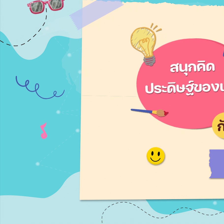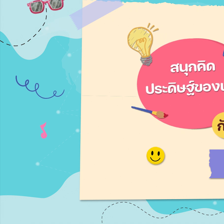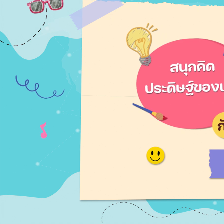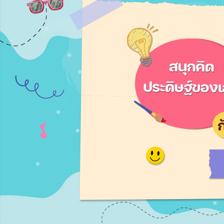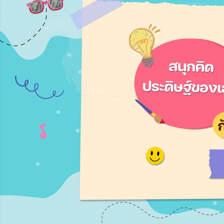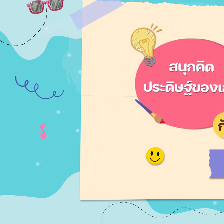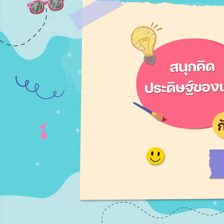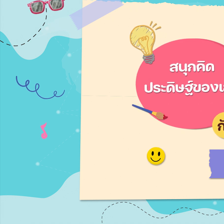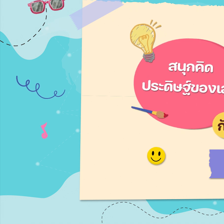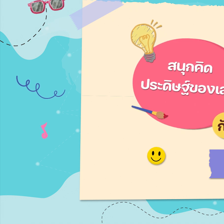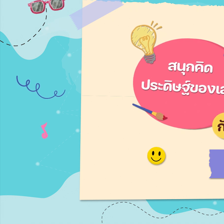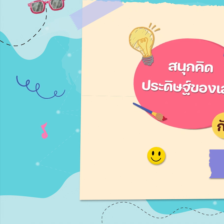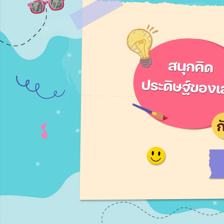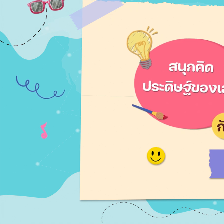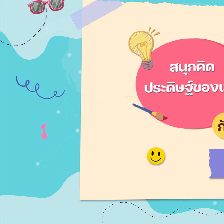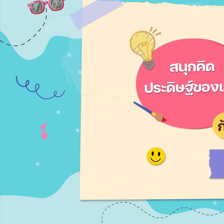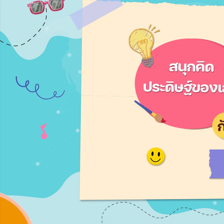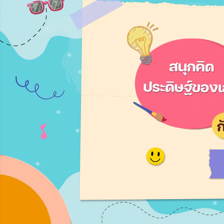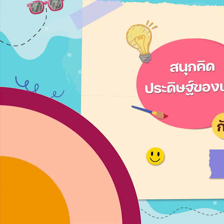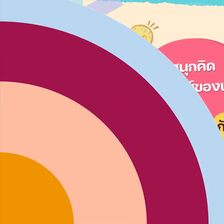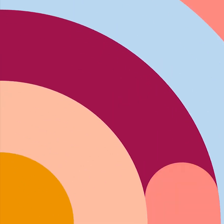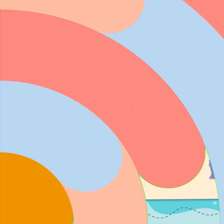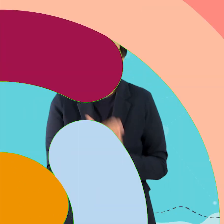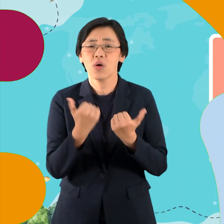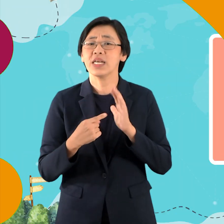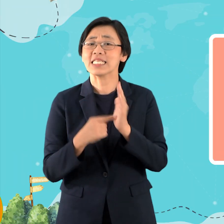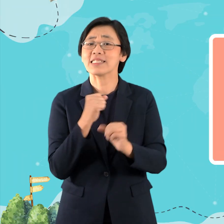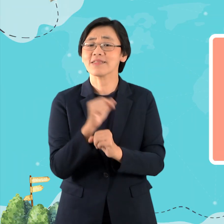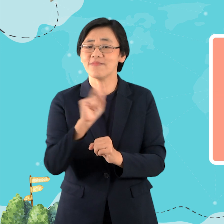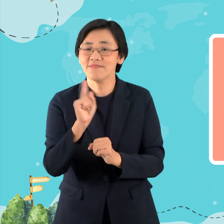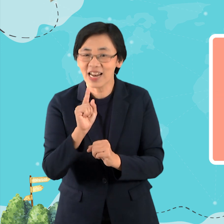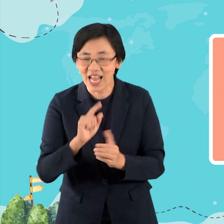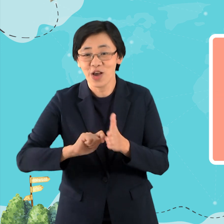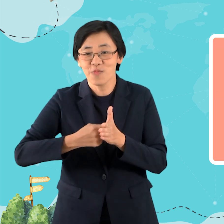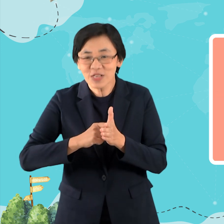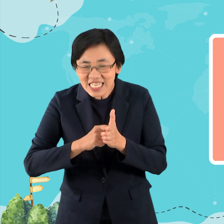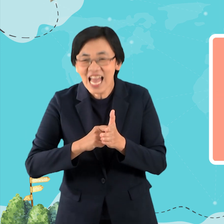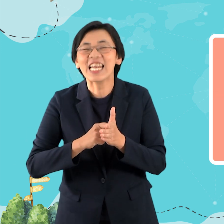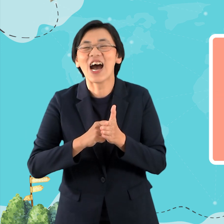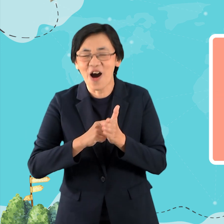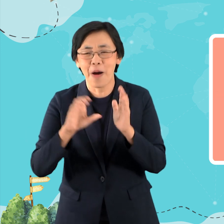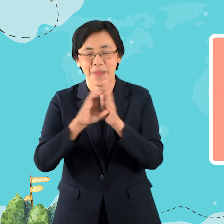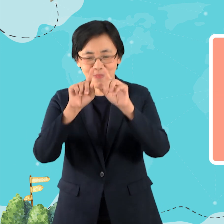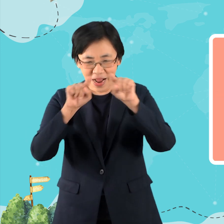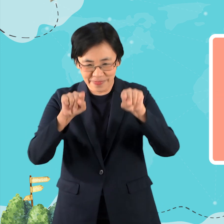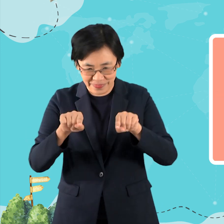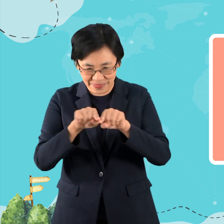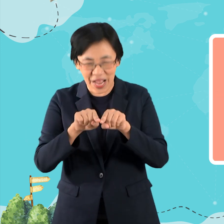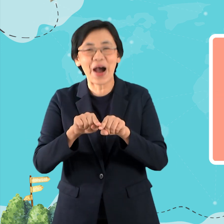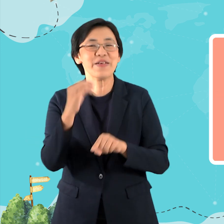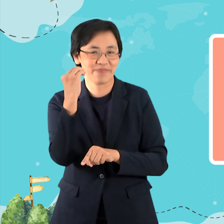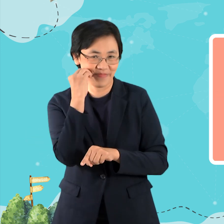สนุกคิดประดิษฐ์ของเล่นกับพี่โมกวันนี้เสนอพวงกุญแจรูปบ้าน